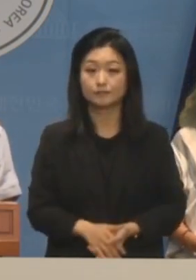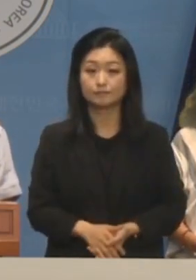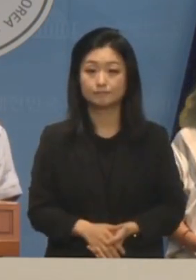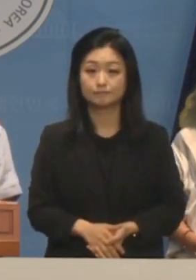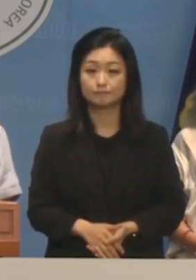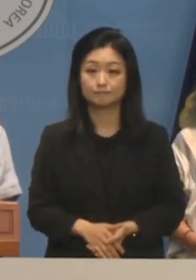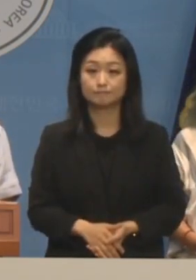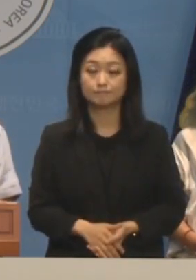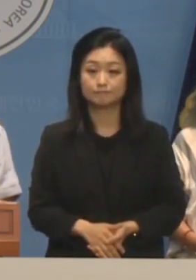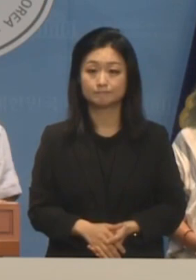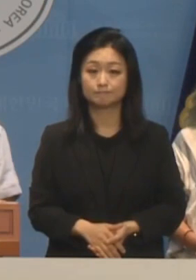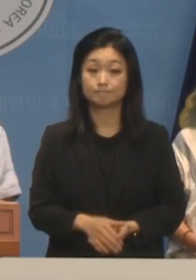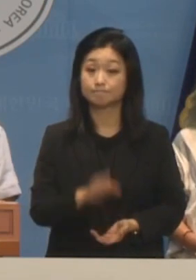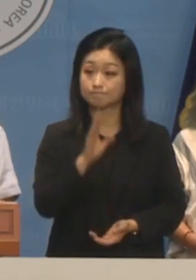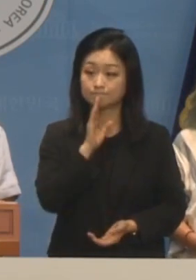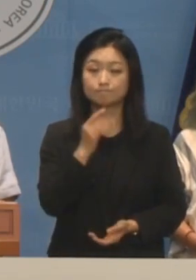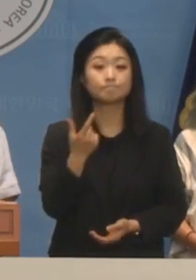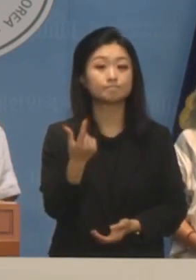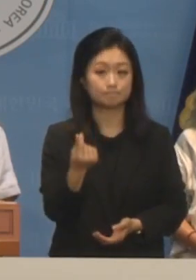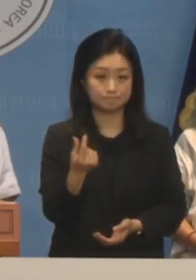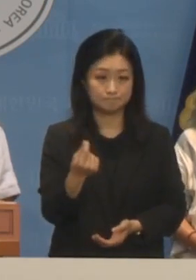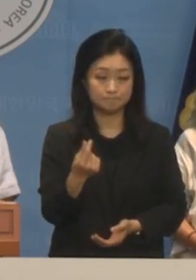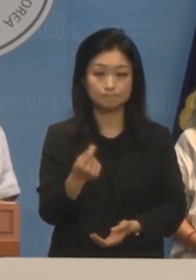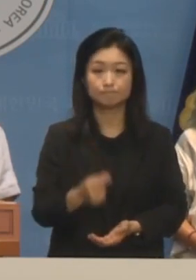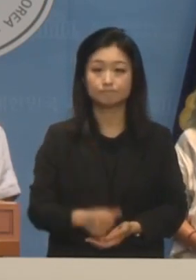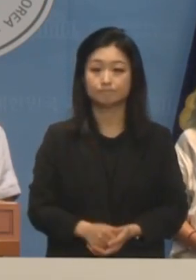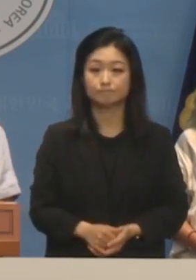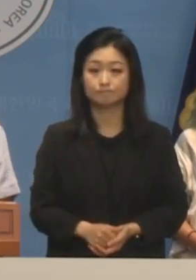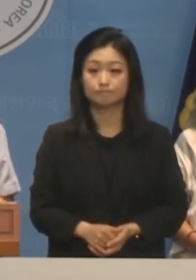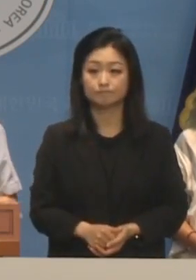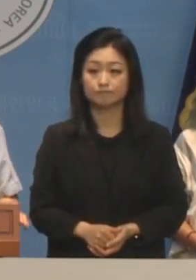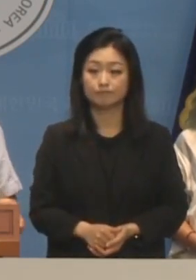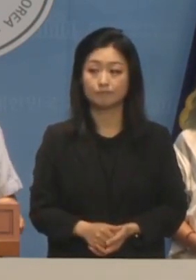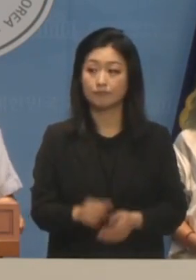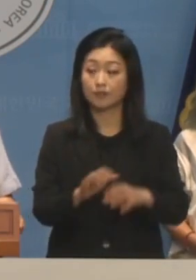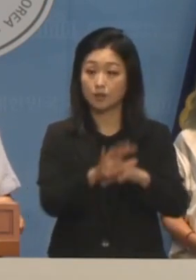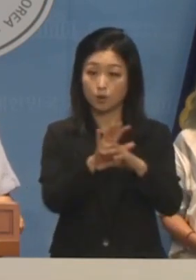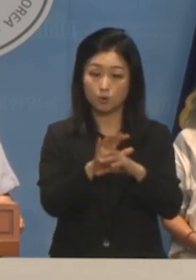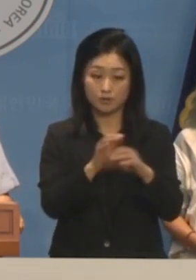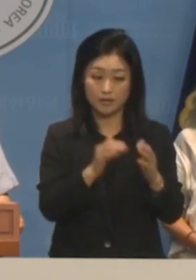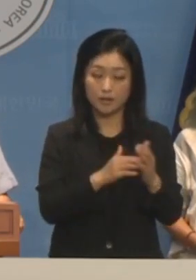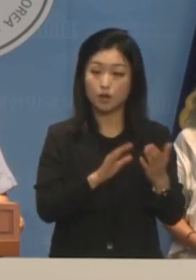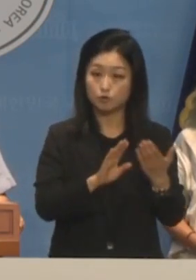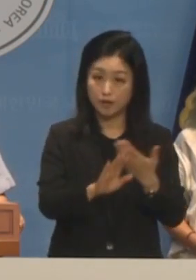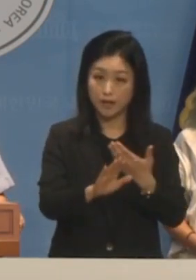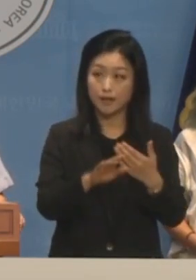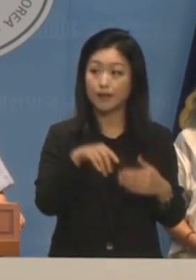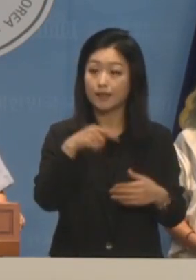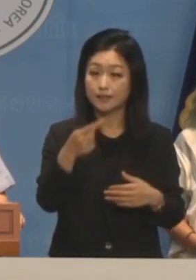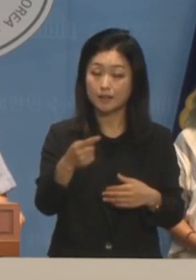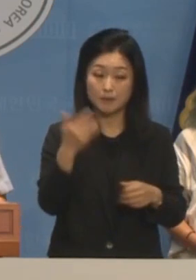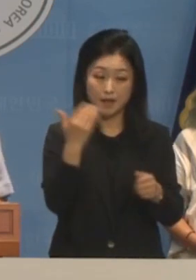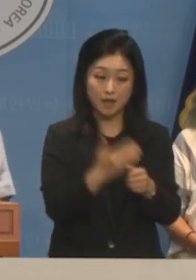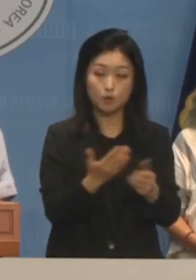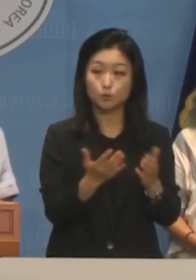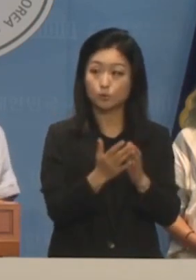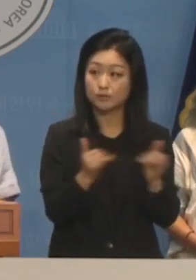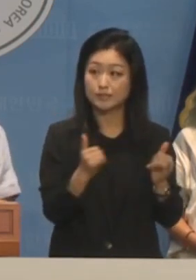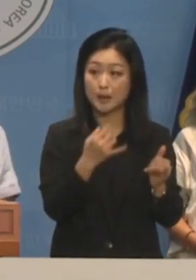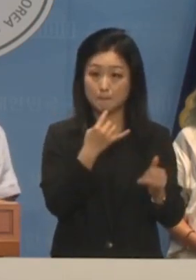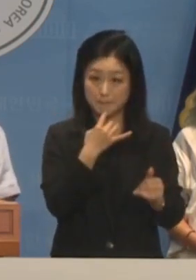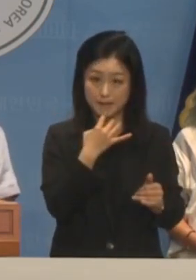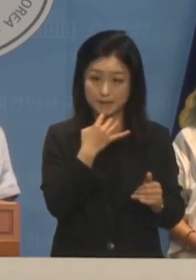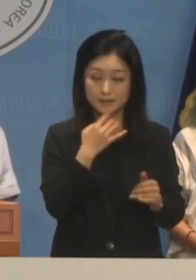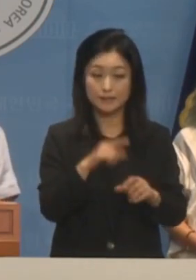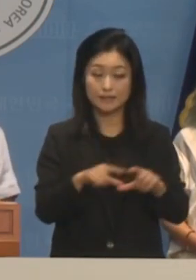의혹이 진실로 받아들여지고 있습니다. 코로나19 재난이 끝난 상황에서도 해고 노동자들만이